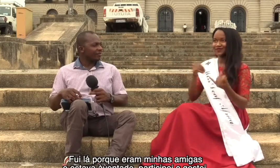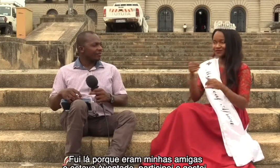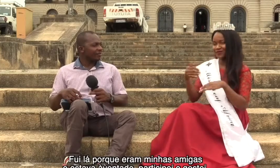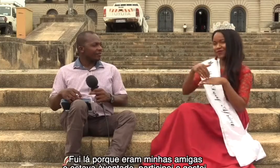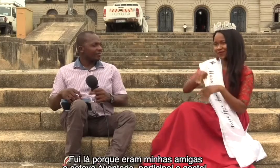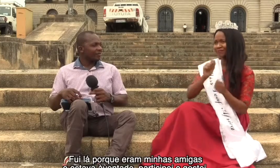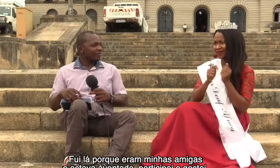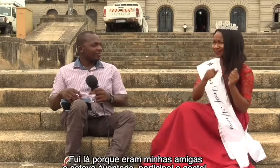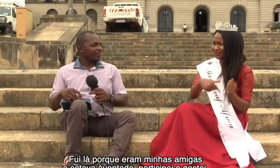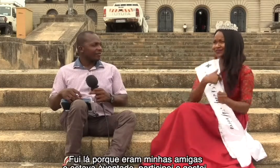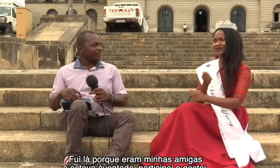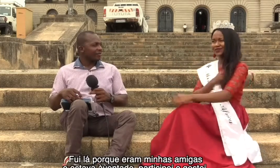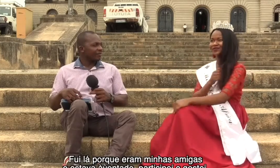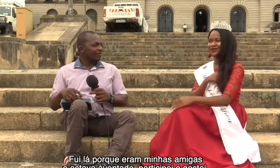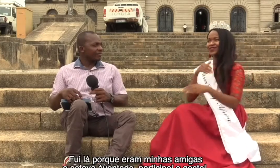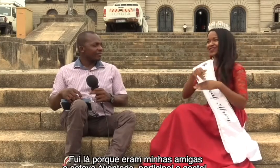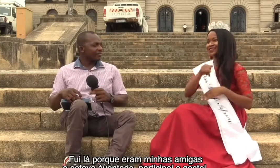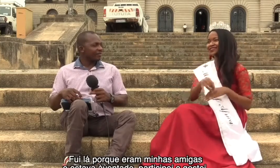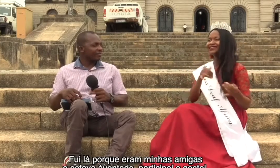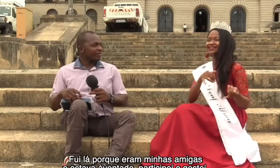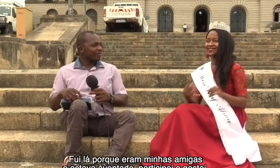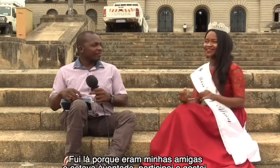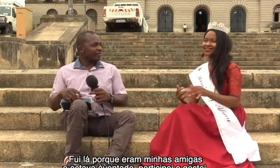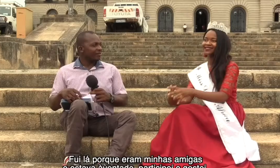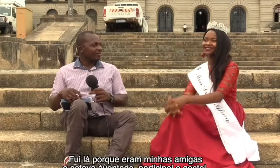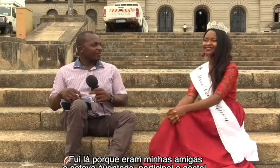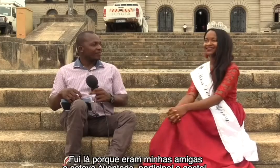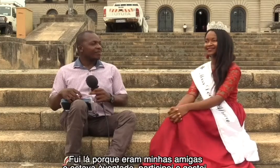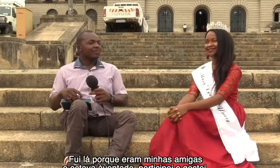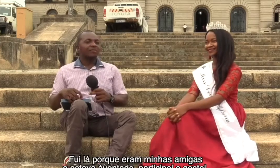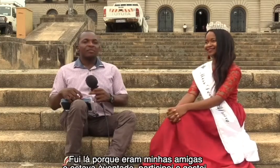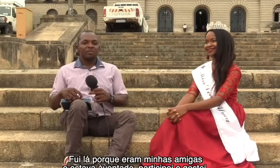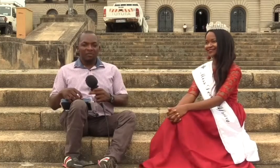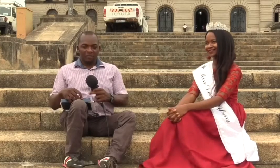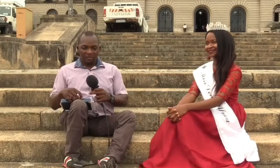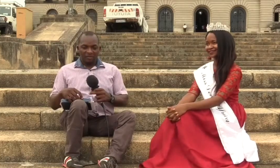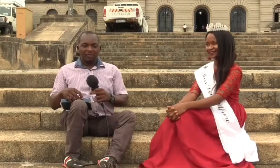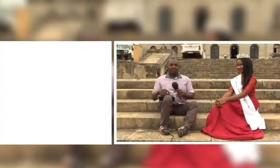amigas e estava à vontade. Participei e gostei.